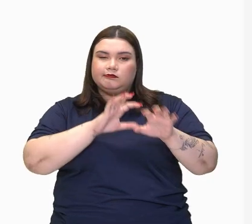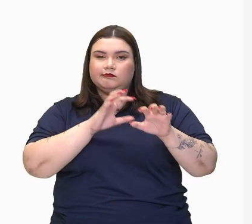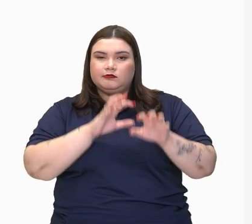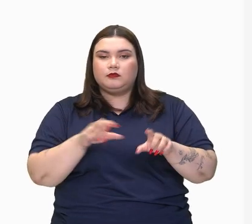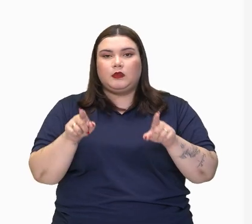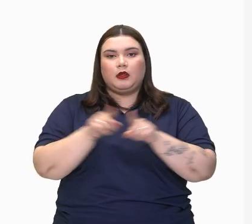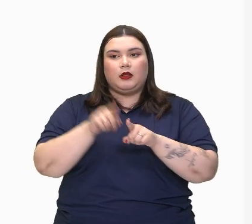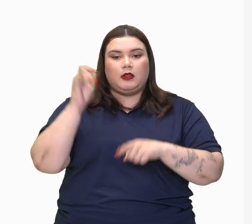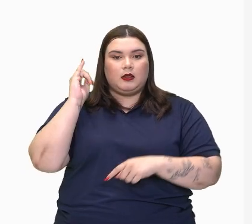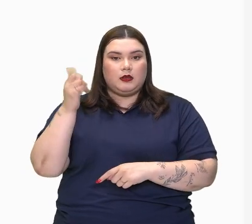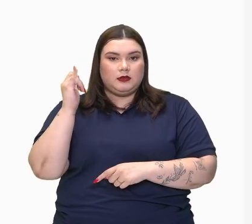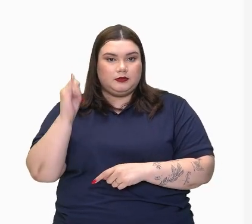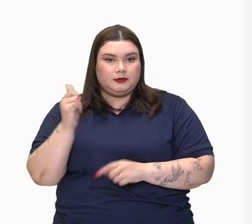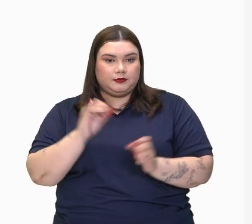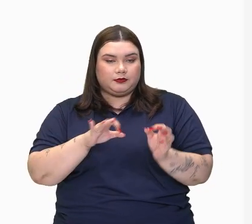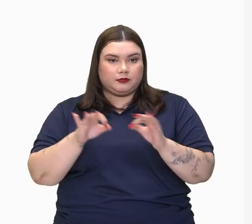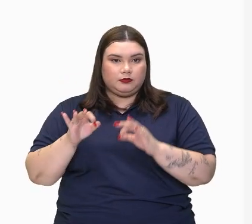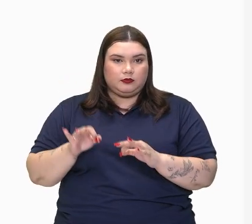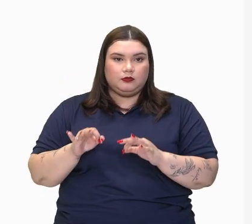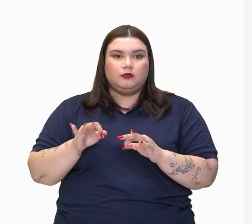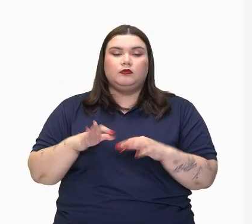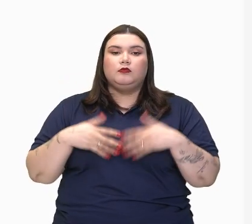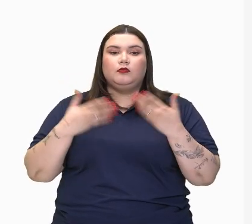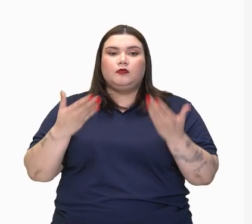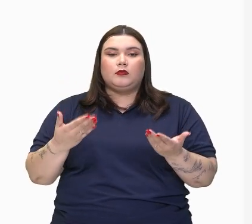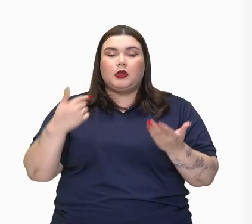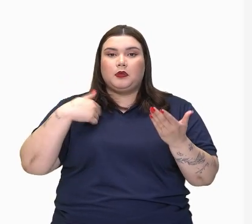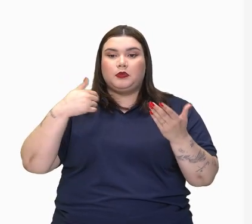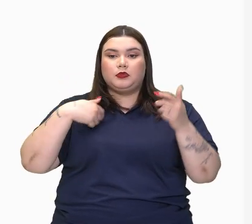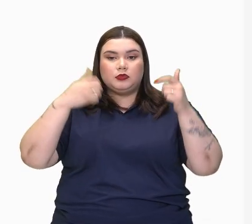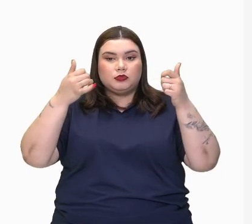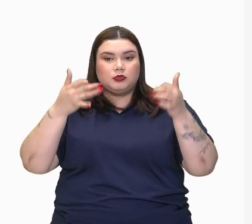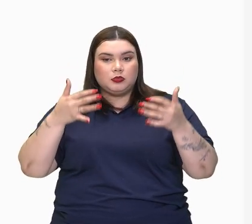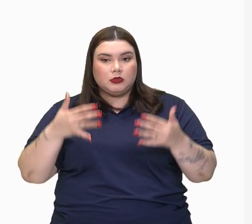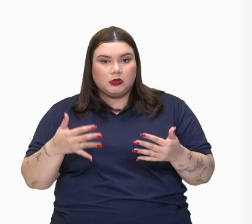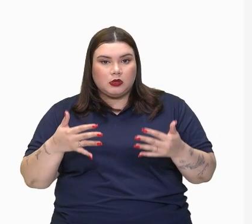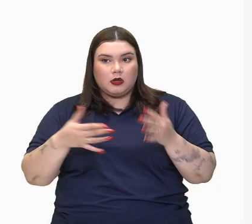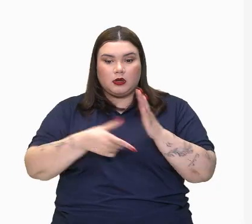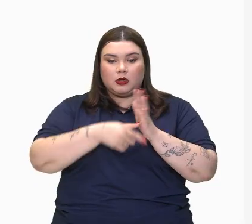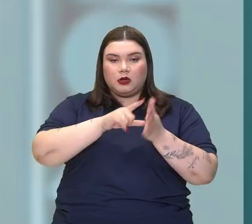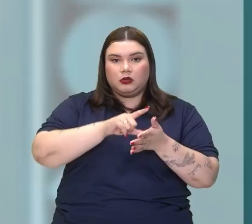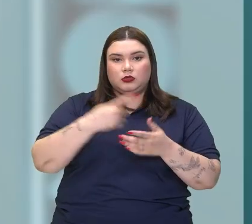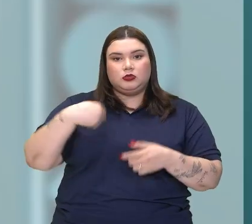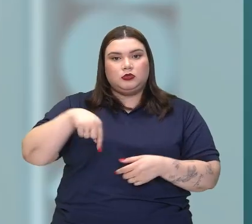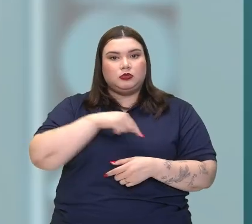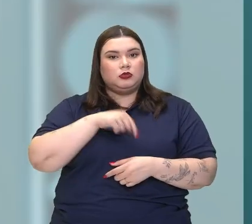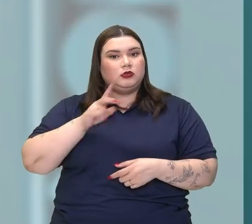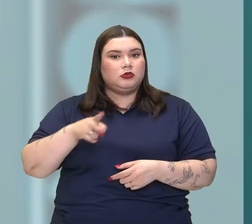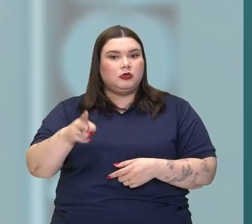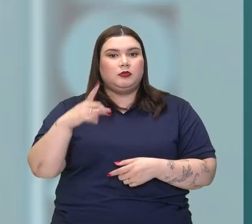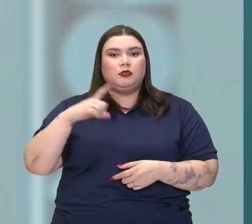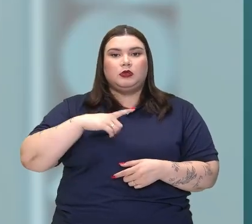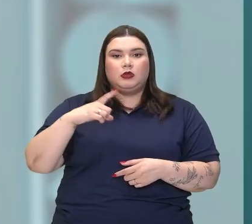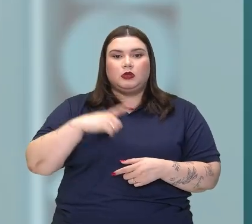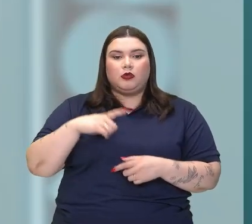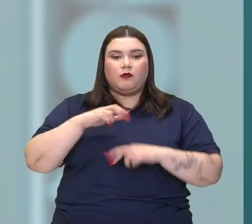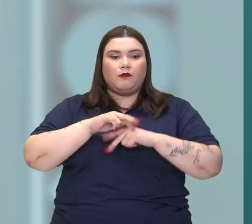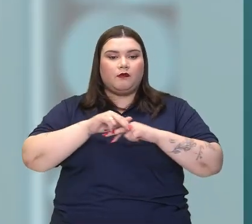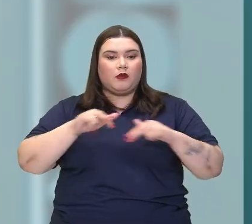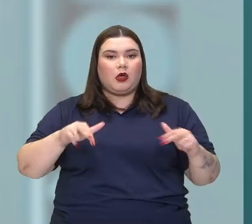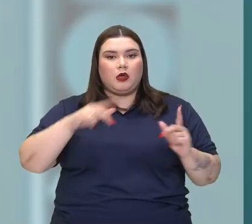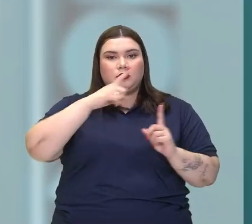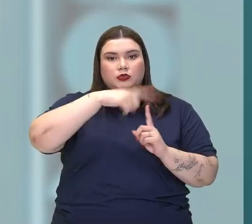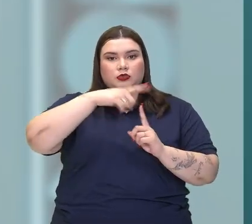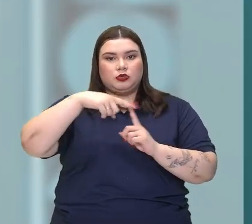convencimento e narração. Como eu falei há pouco, nós sempre vamos ter a mistura de tipos